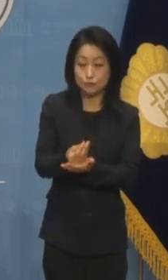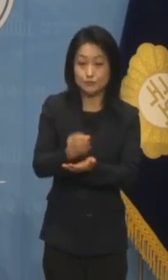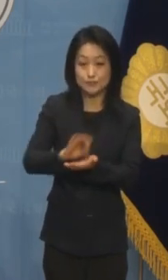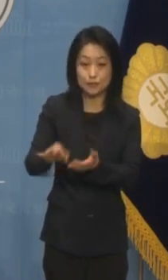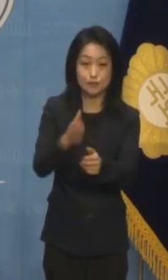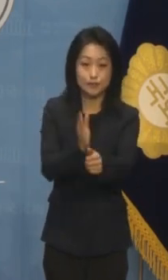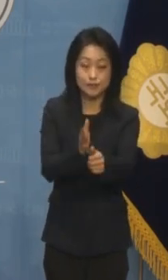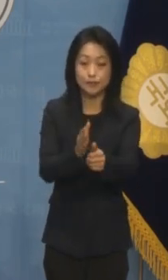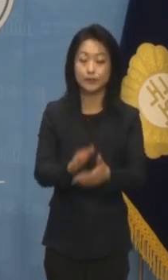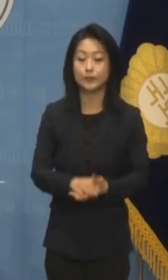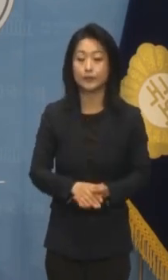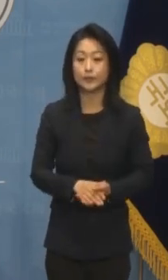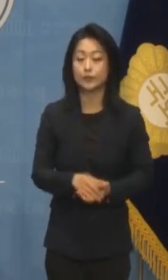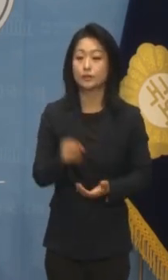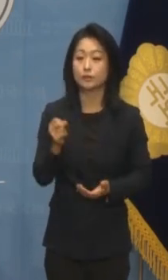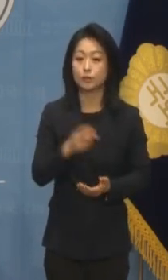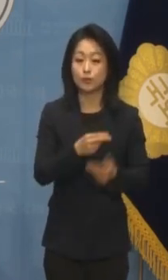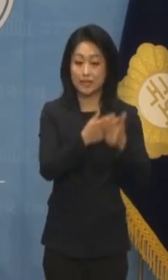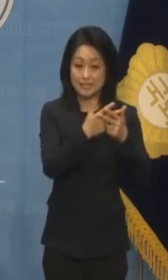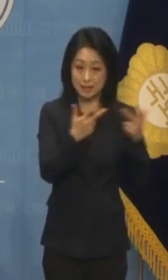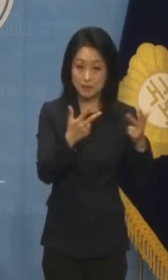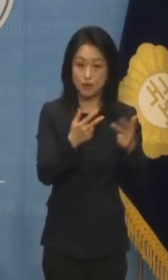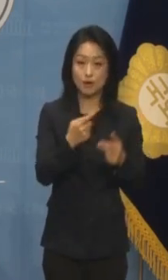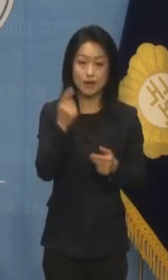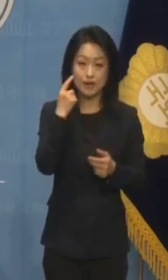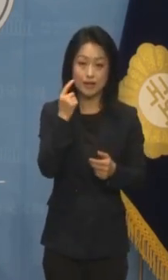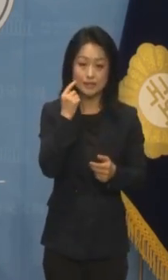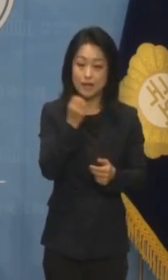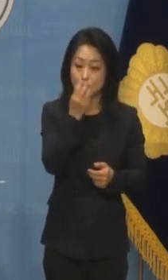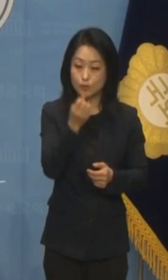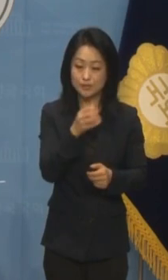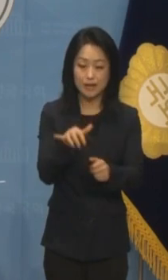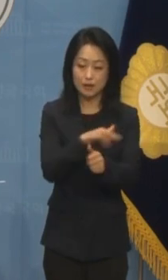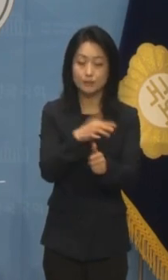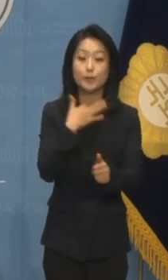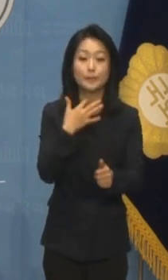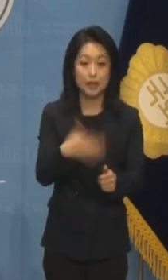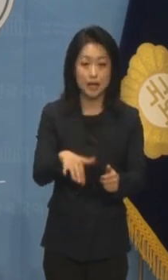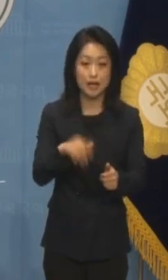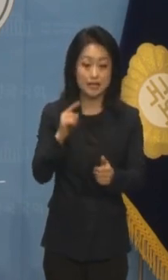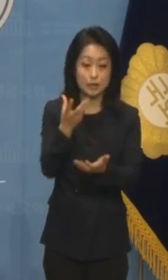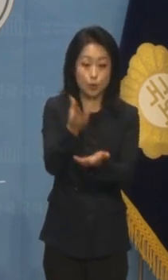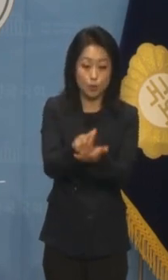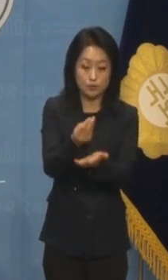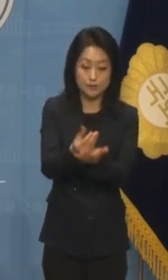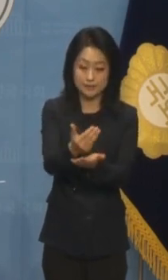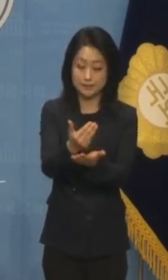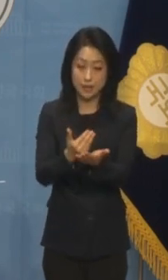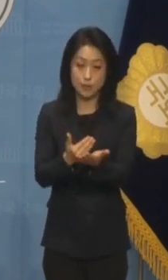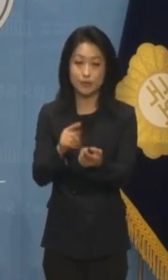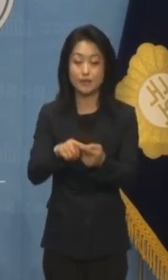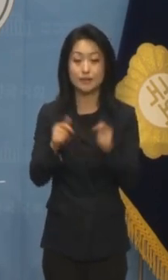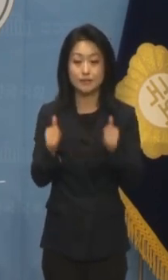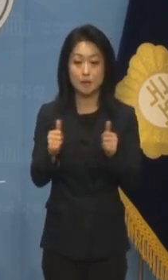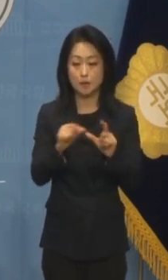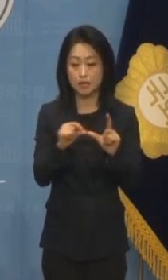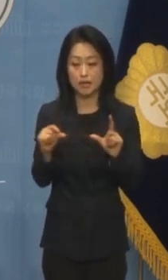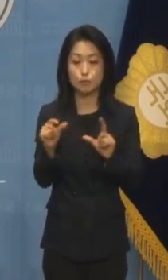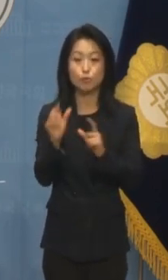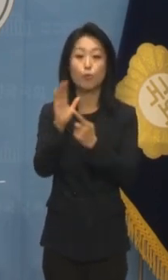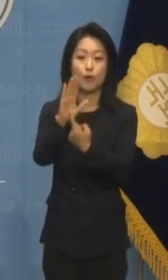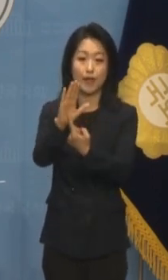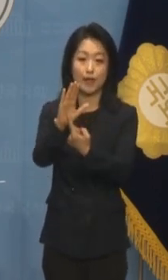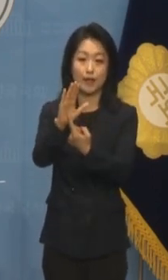그동안 이재명 대표는 위증교사를 한 적이 없고 이 녹취가 재판 과정에서도 일부 공개가